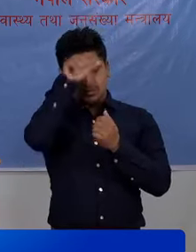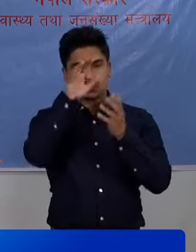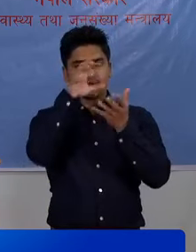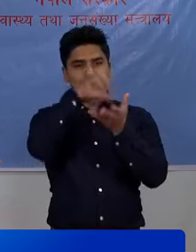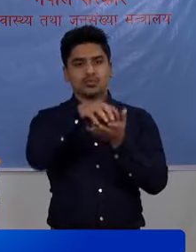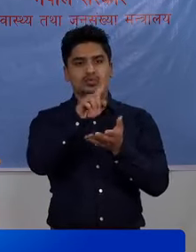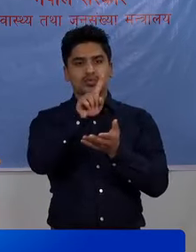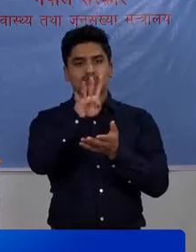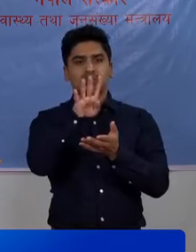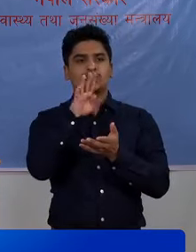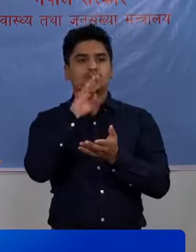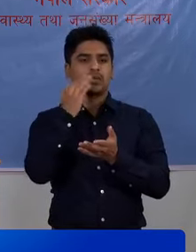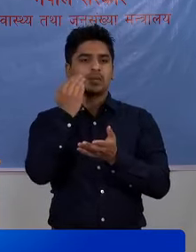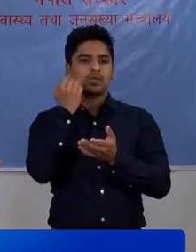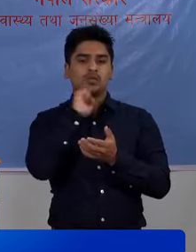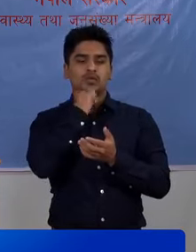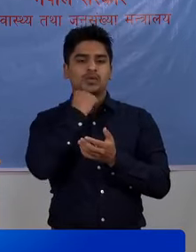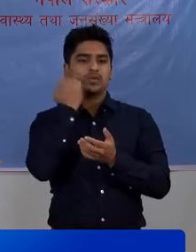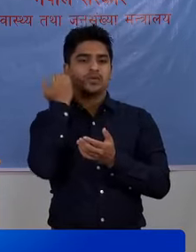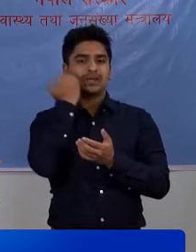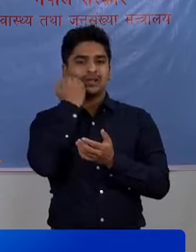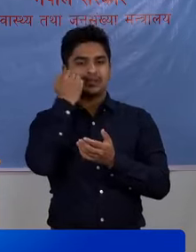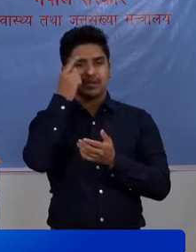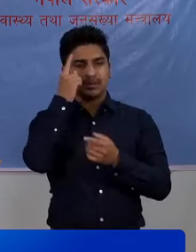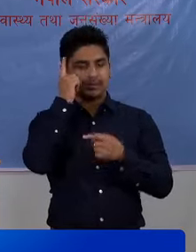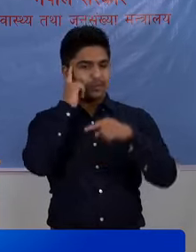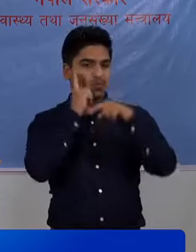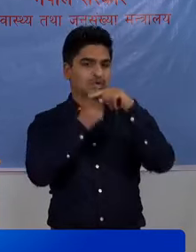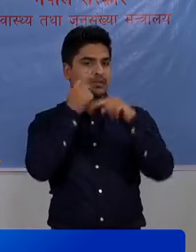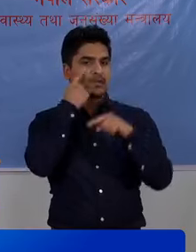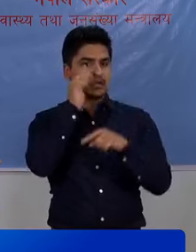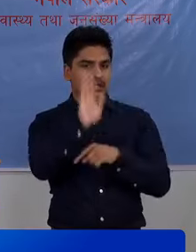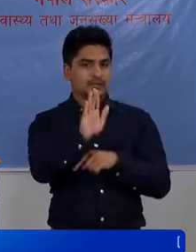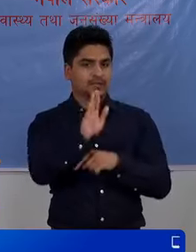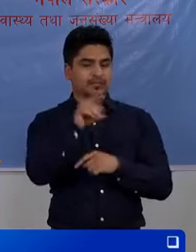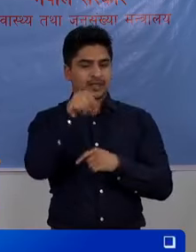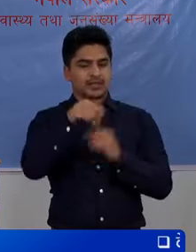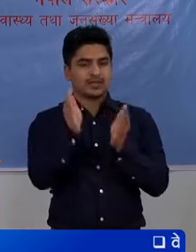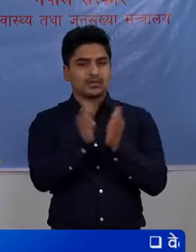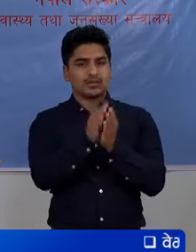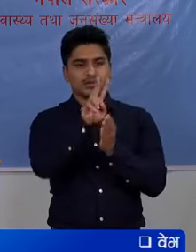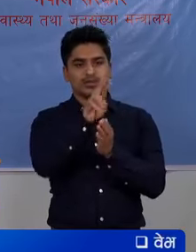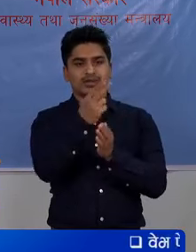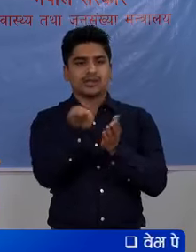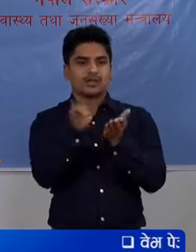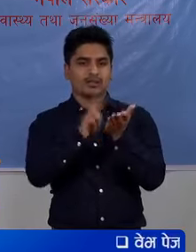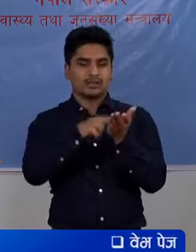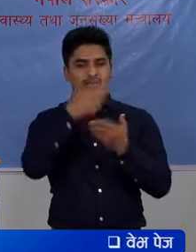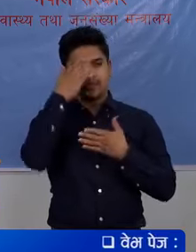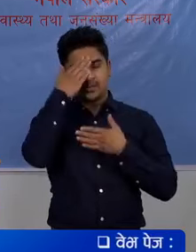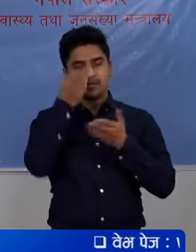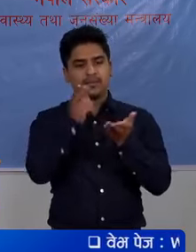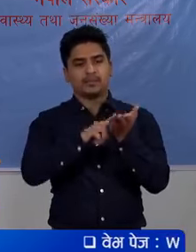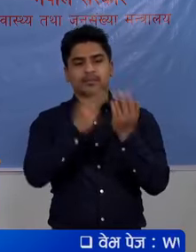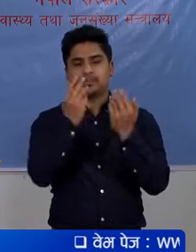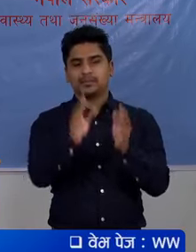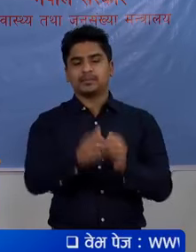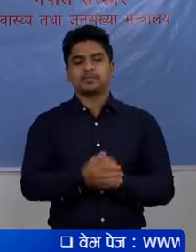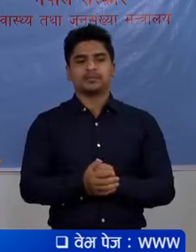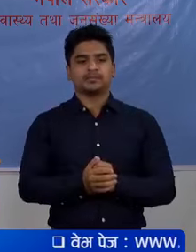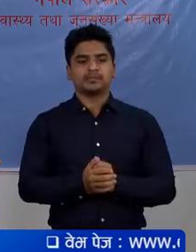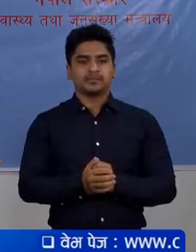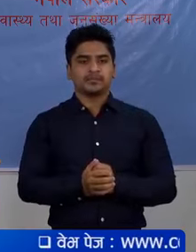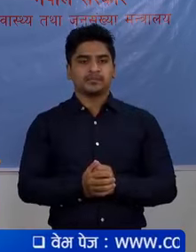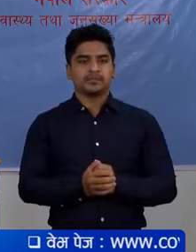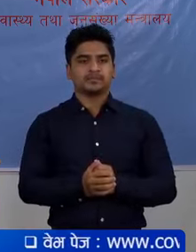14 बर्षे पुरुष्को पनी पोजिटिव देखिये को छा आज जम्मा कूल दुई जाना थप संक्रमित को